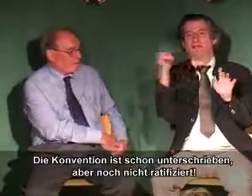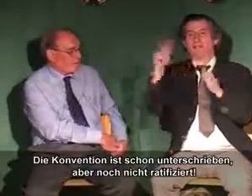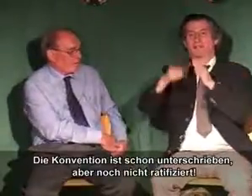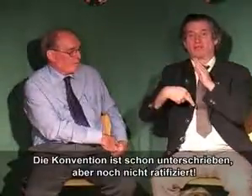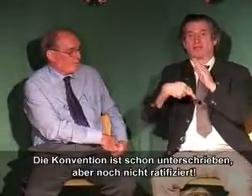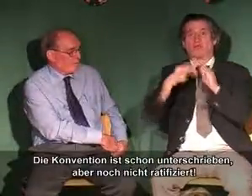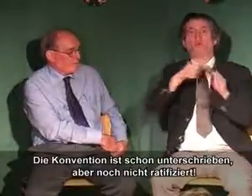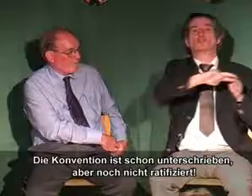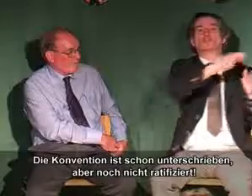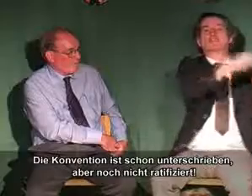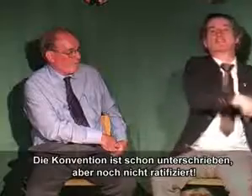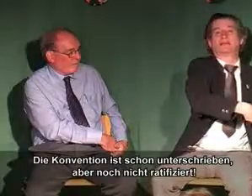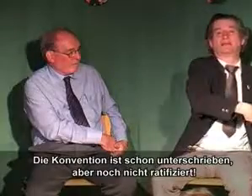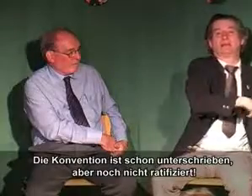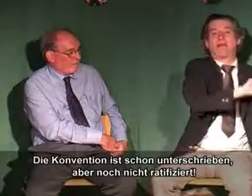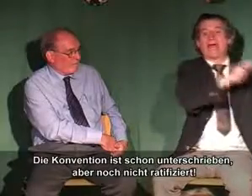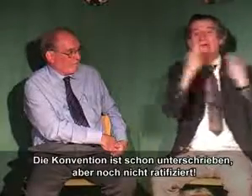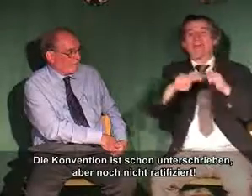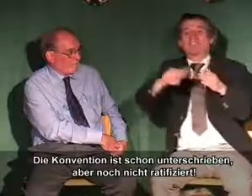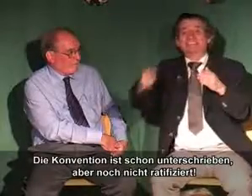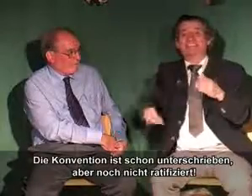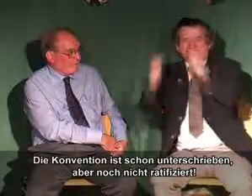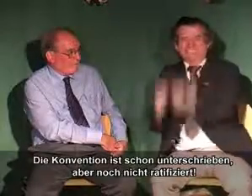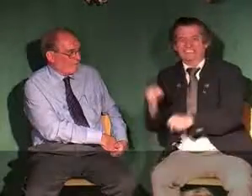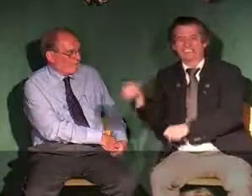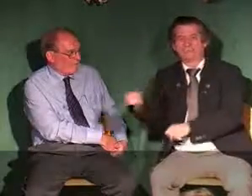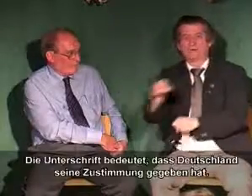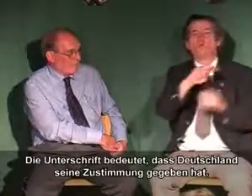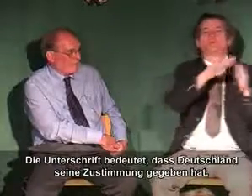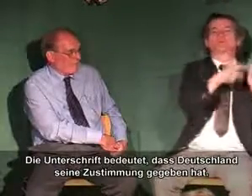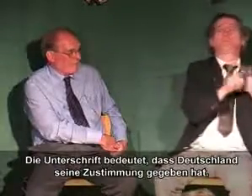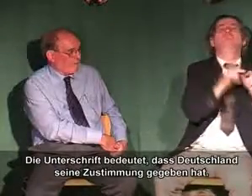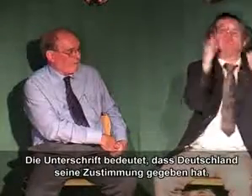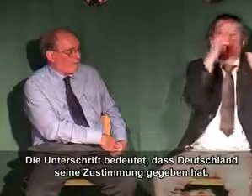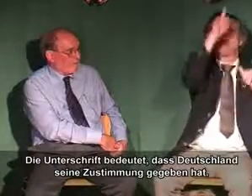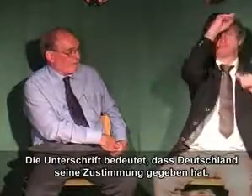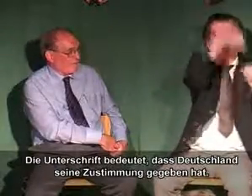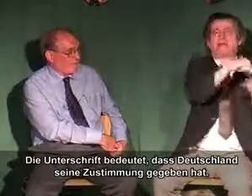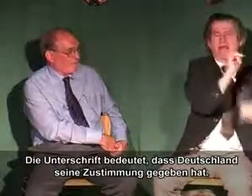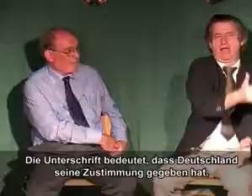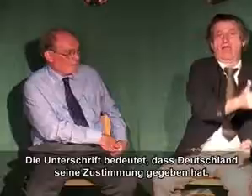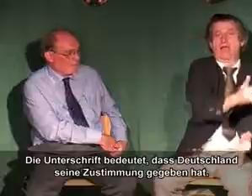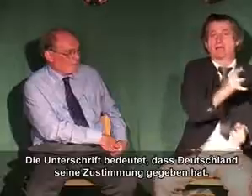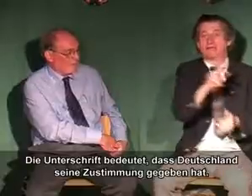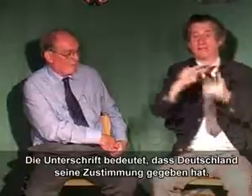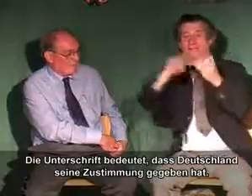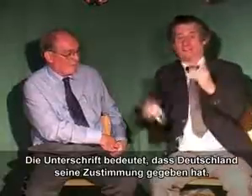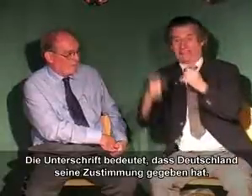Konvention ist schon unterschrieben, aber noch nicht ratifiziert. Die Unterschrift bedeutet, dass Deutschland seine Zustimmung gegeben hat.